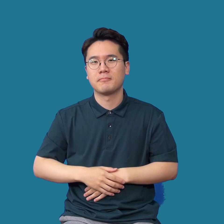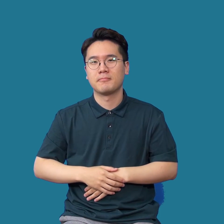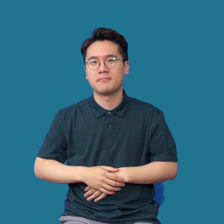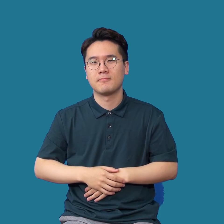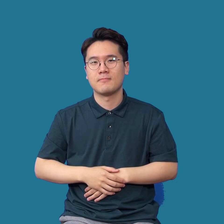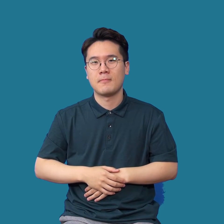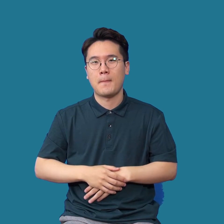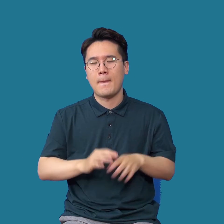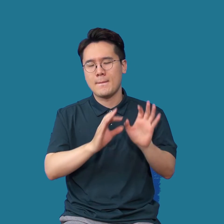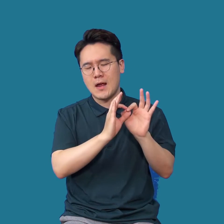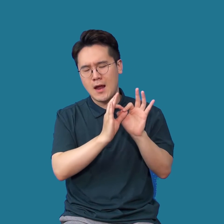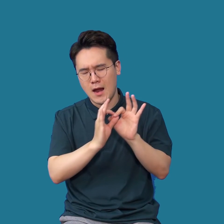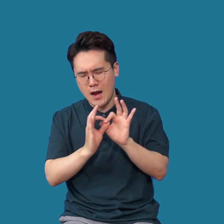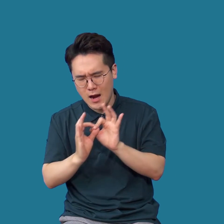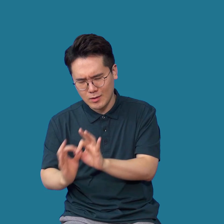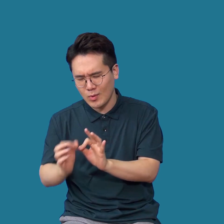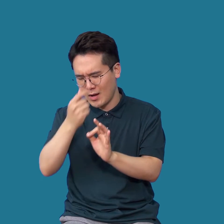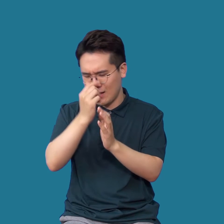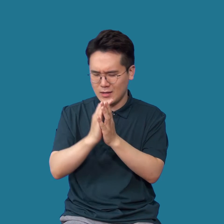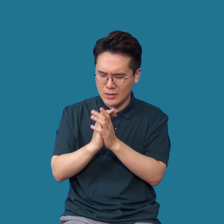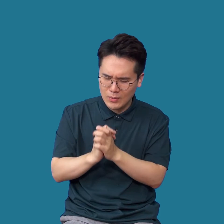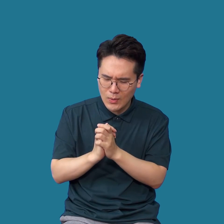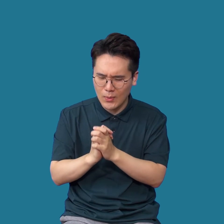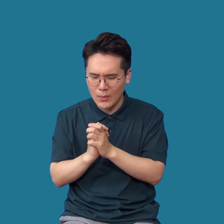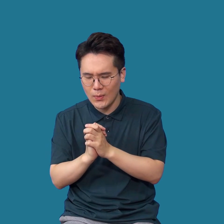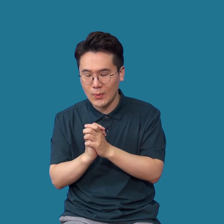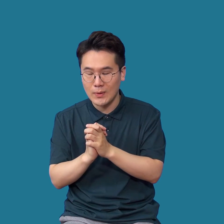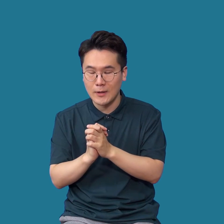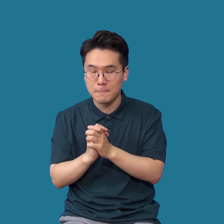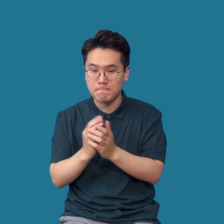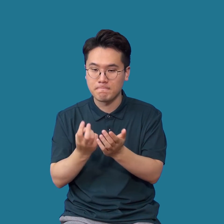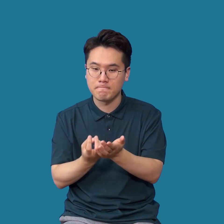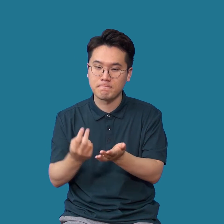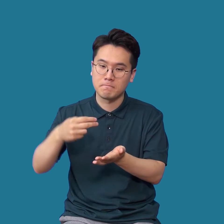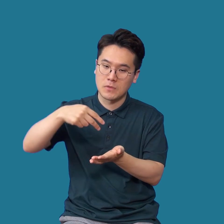한참 그렇게 기도하고 이제 일어섰는데